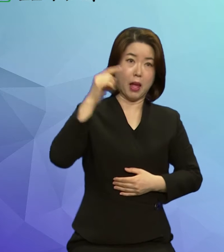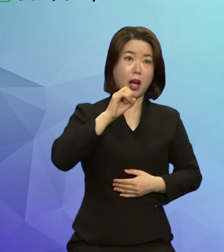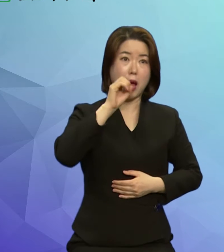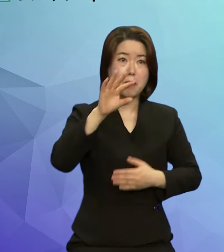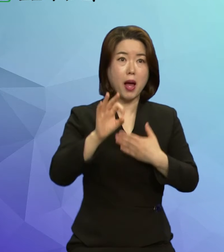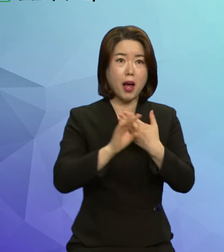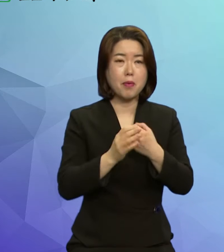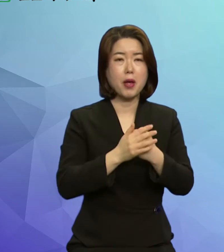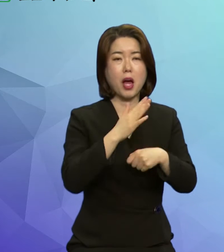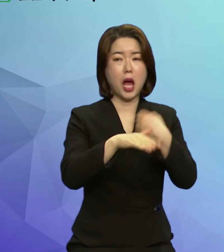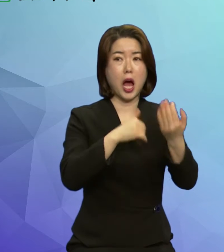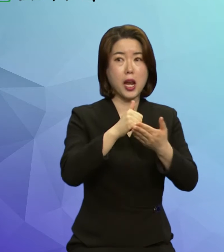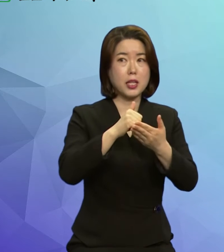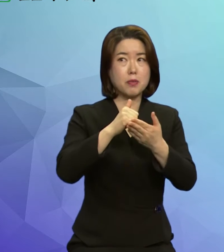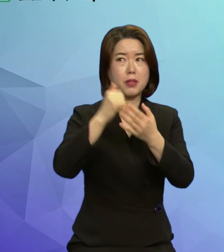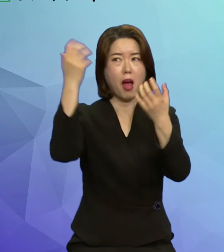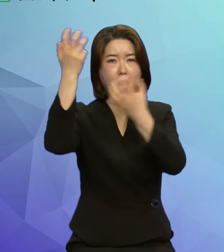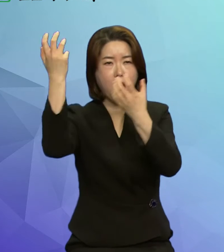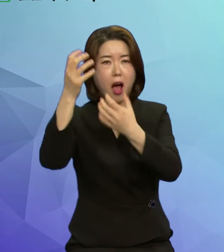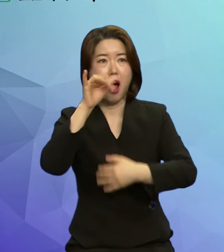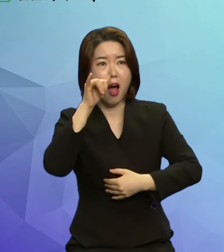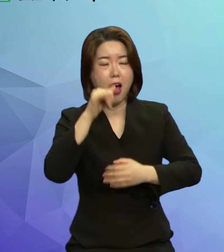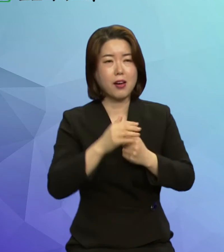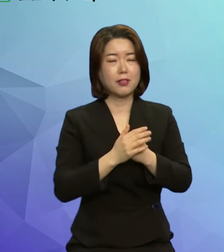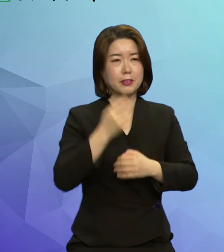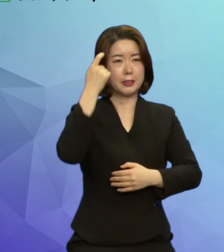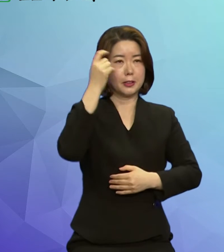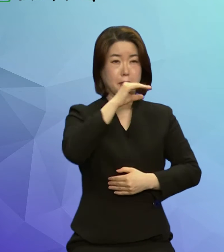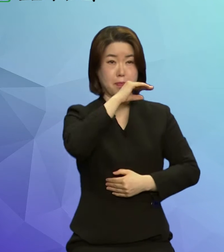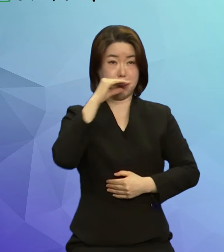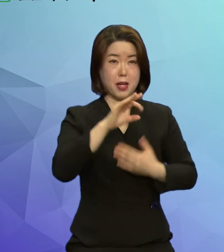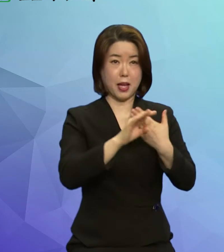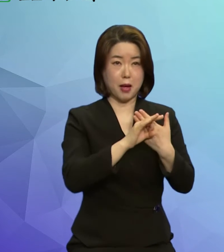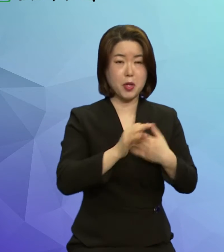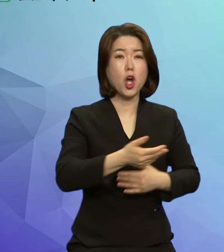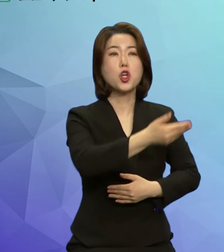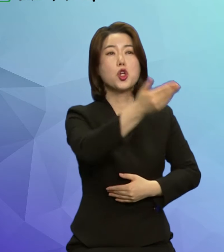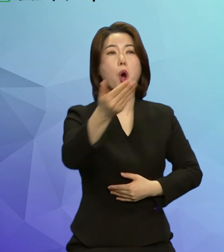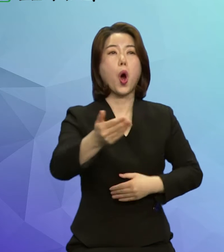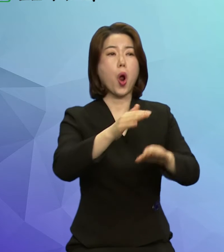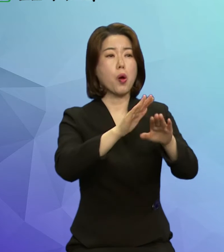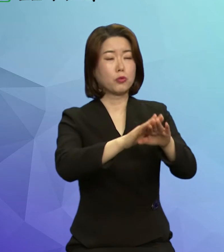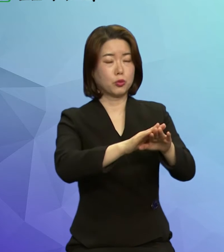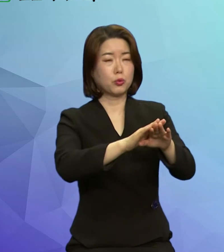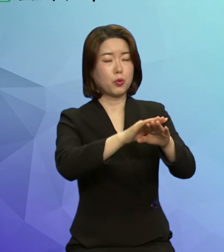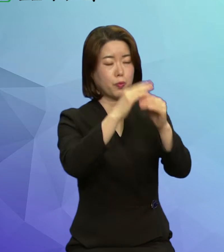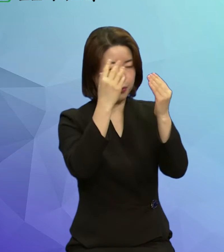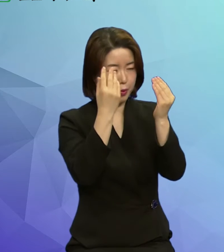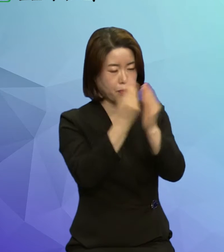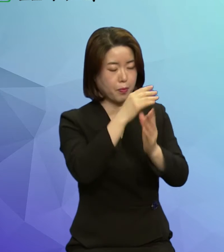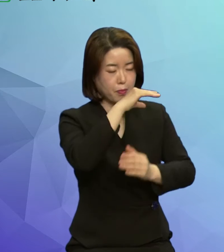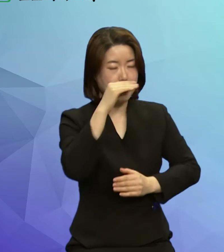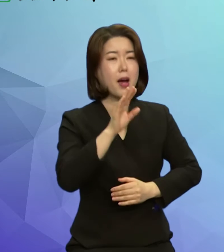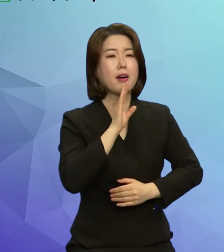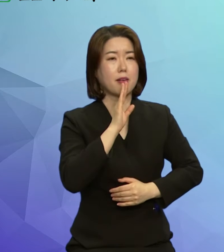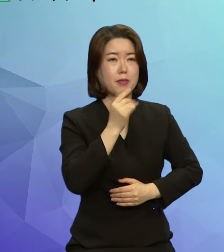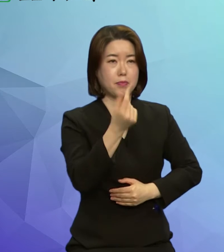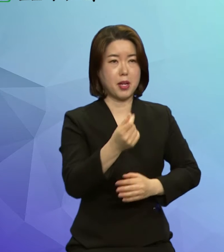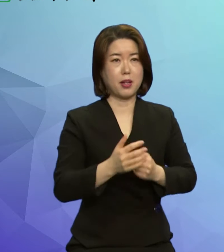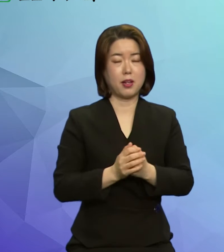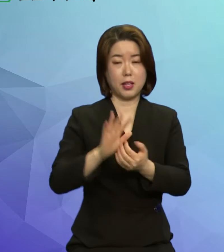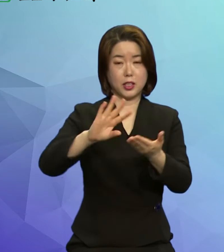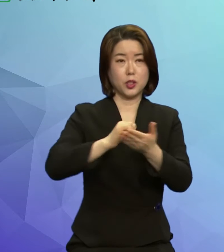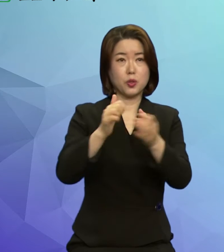하면 하나님께 미친 것이요. 정신이 온전하다고 하면 여러분을 두고 온전한 것입니다.